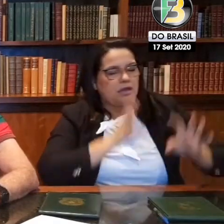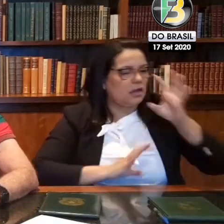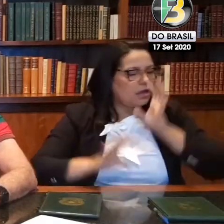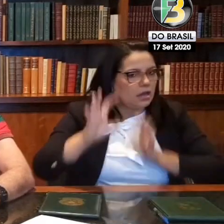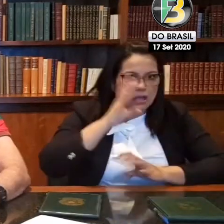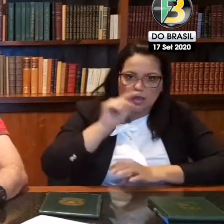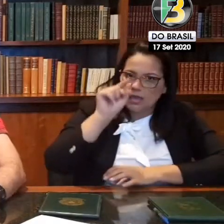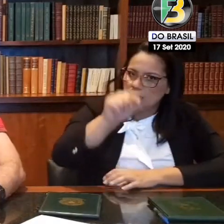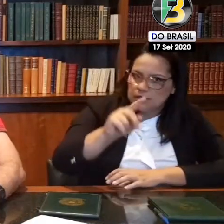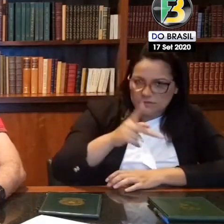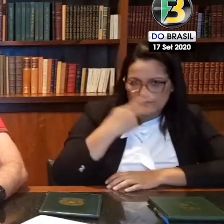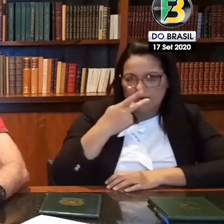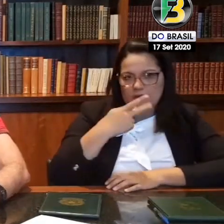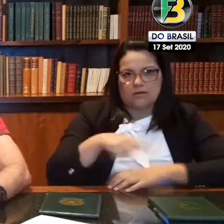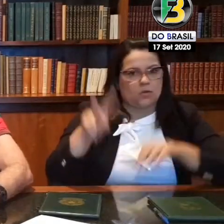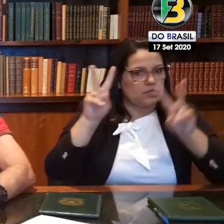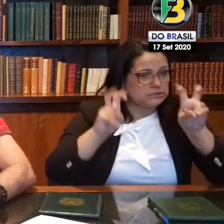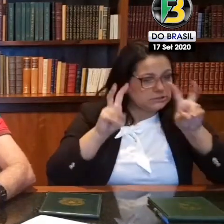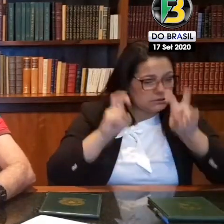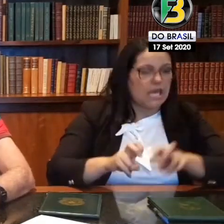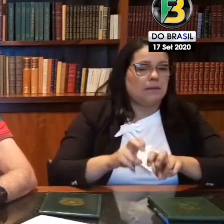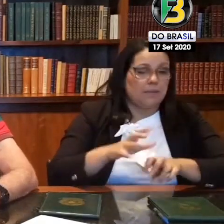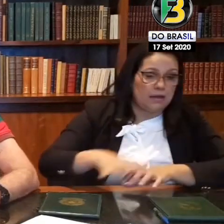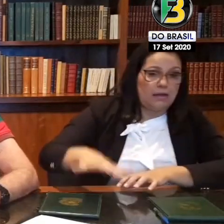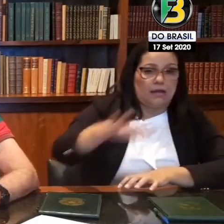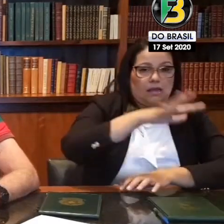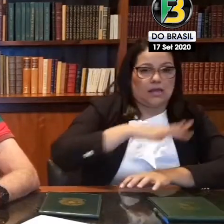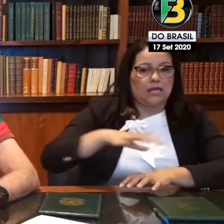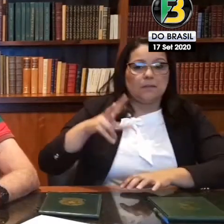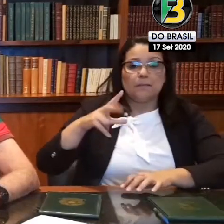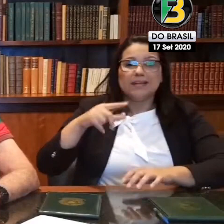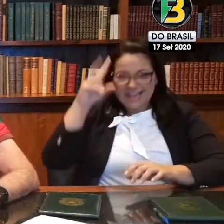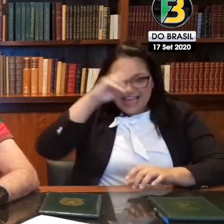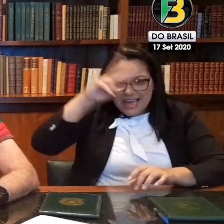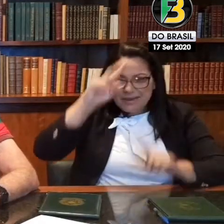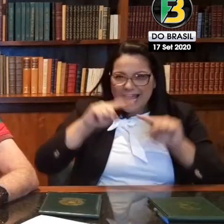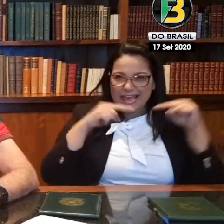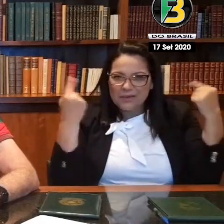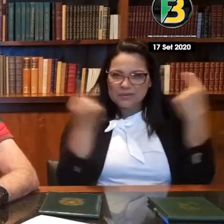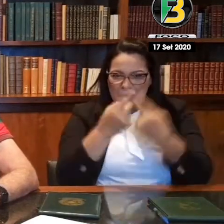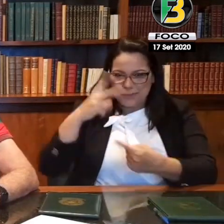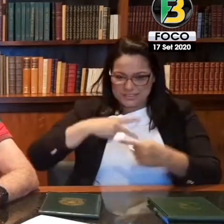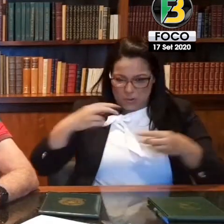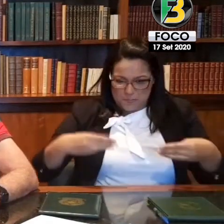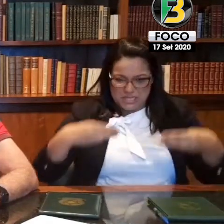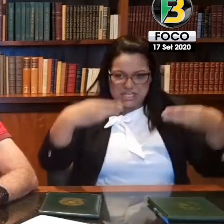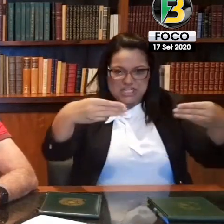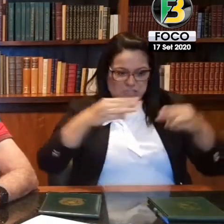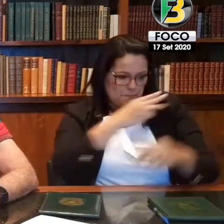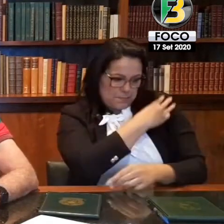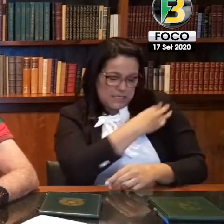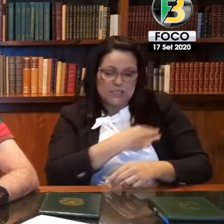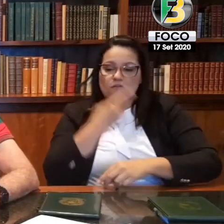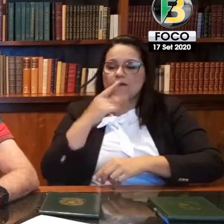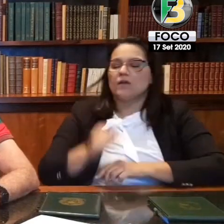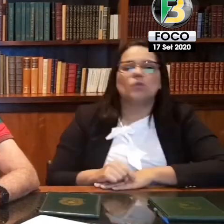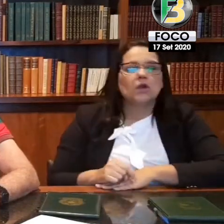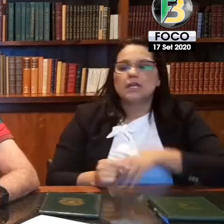que naquela sessão nossa, reservada, né? Estaria ali as provas